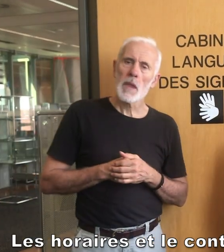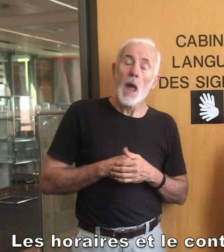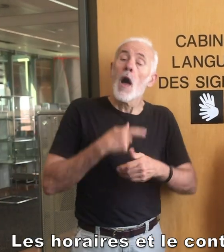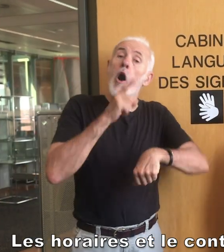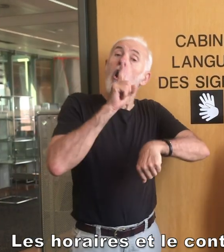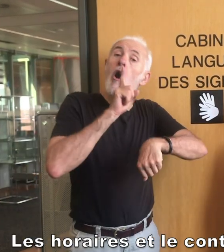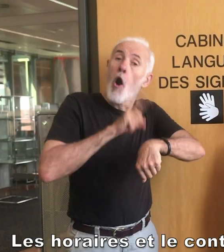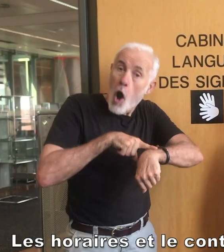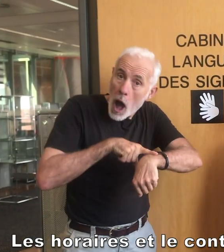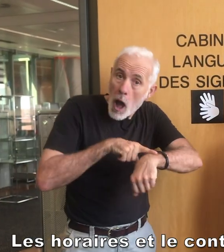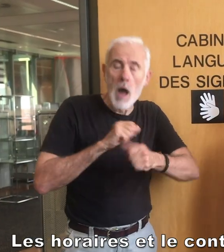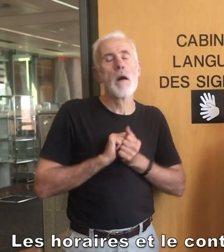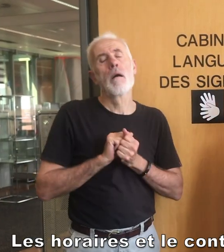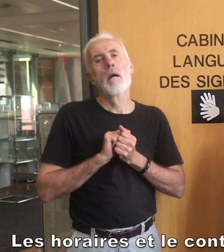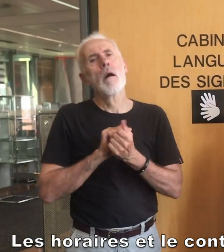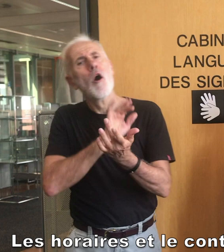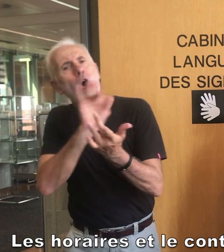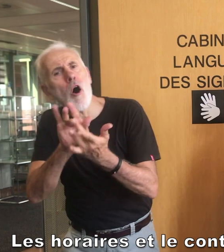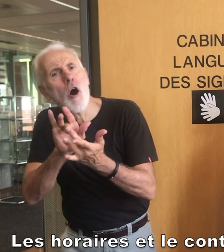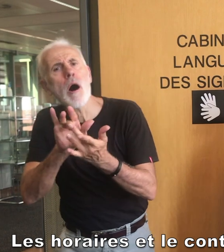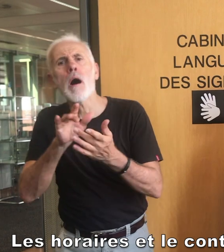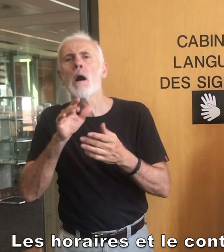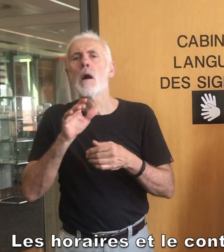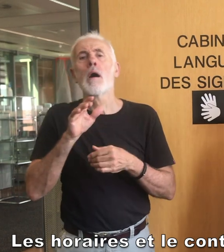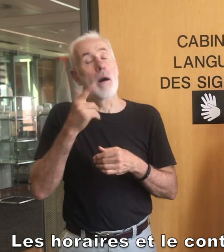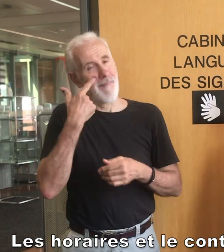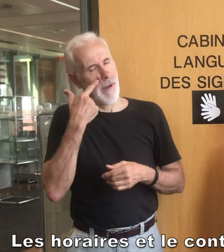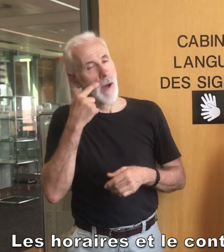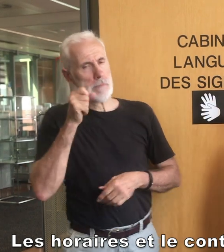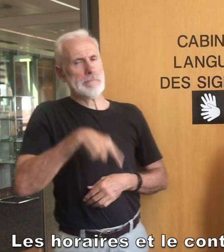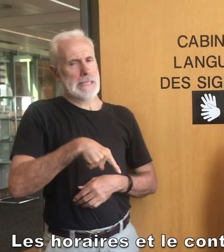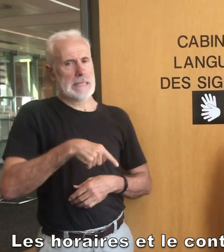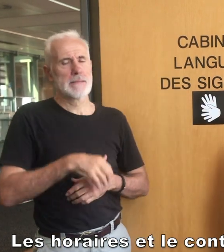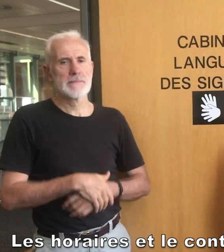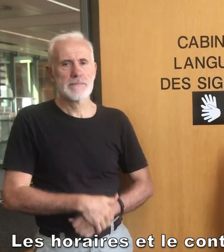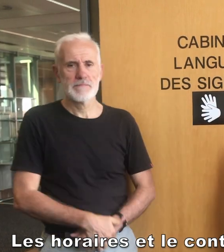Les horaires et le contact vous seront donnés en fin de message.